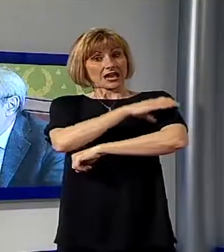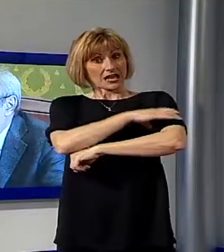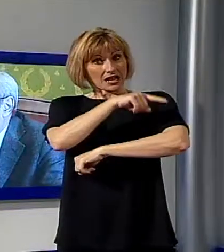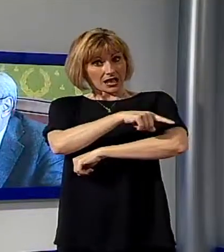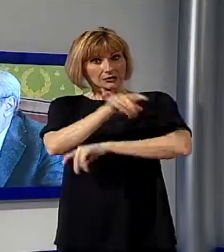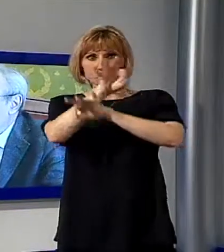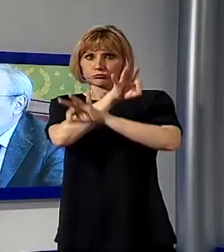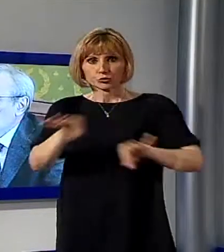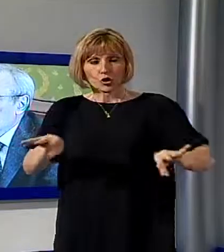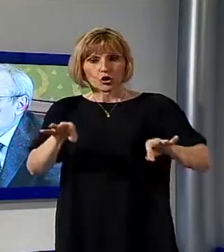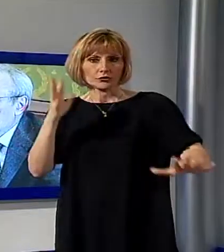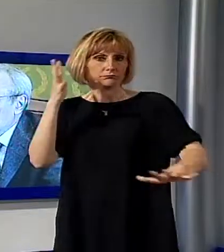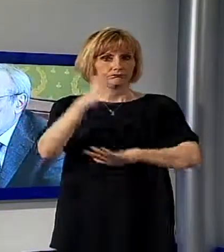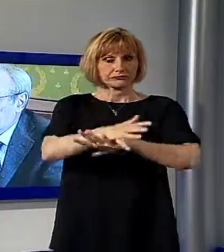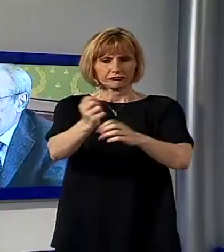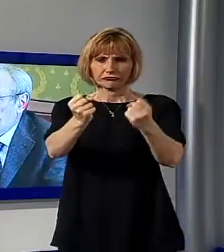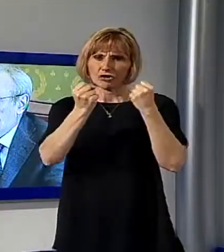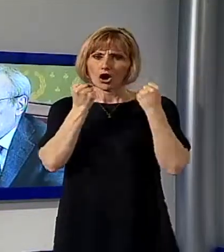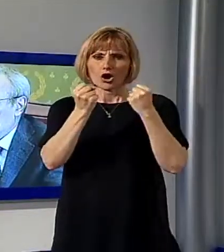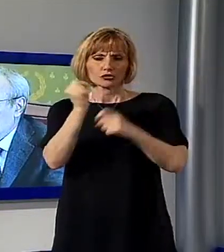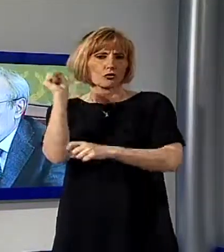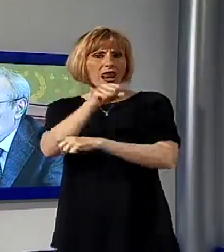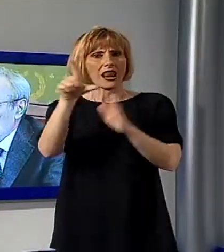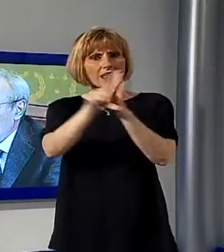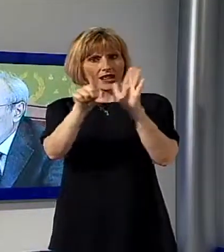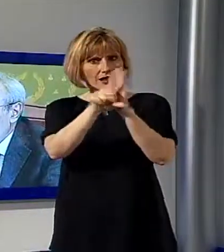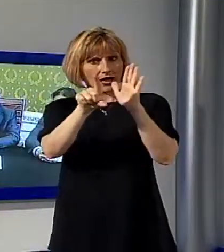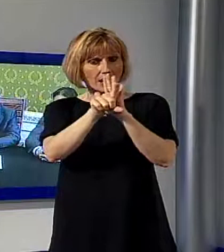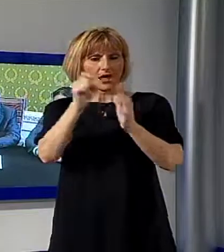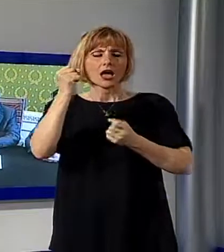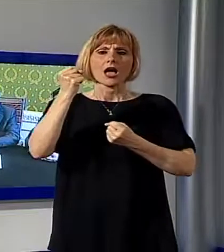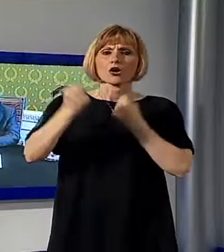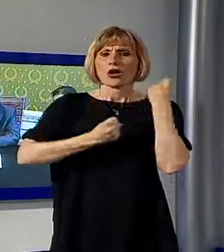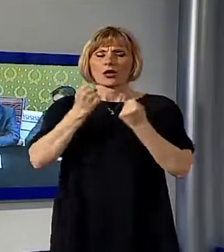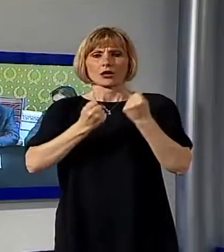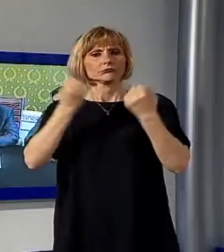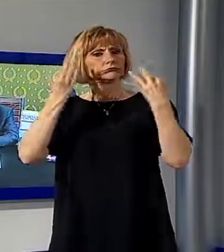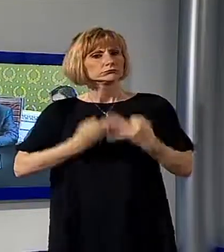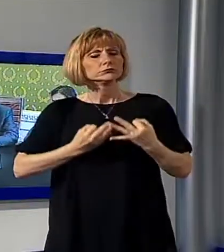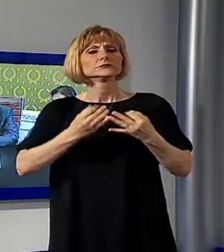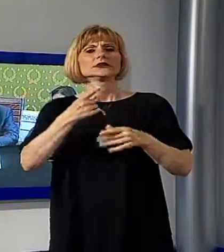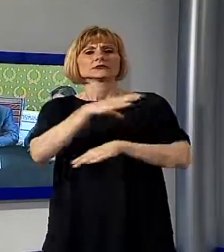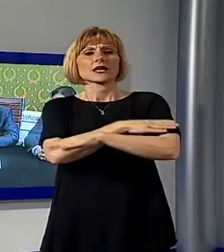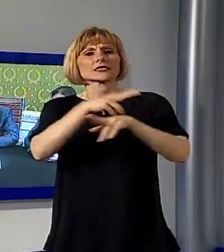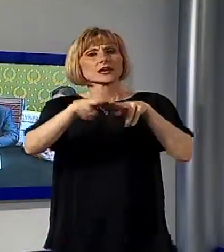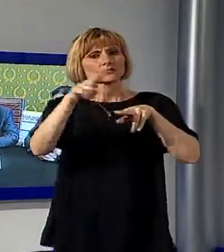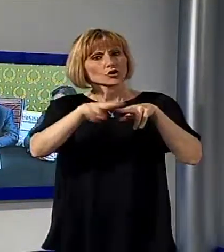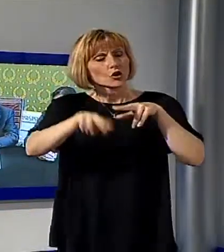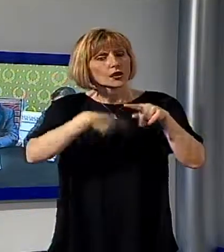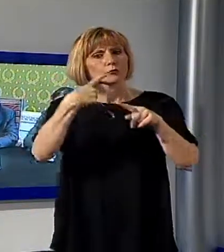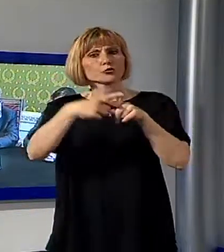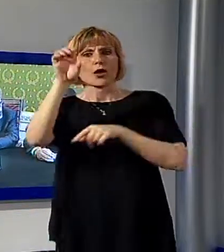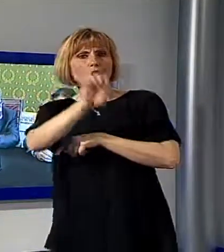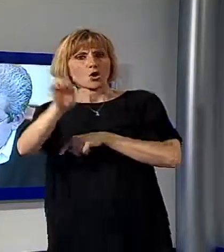sono pronti ad azioni forti, anche legali. È un atto deciso quello che i sindacati nazionali della cartotecnica e il